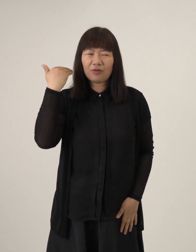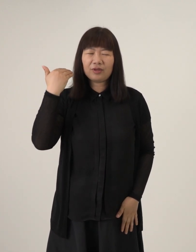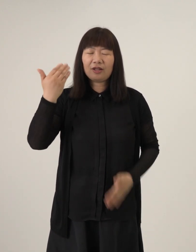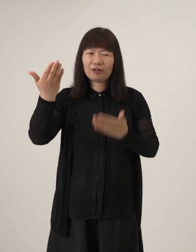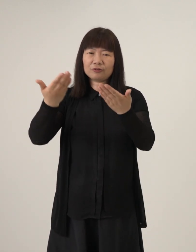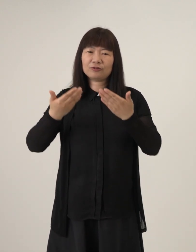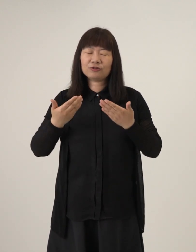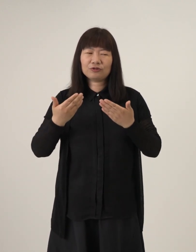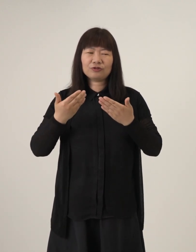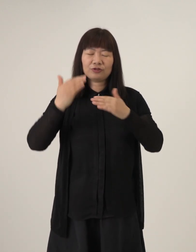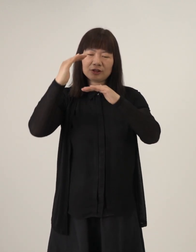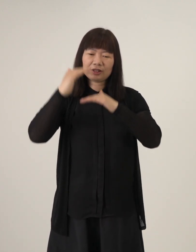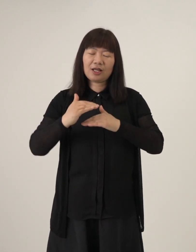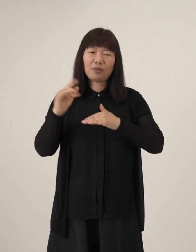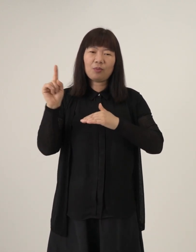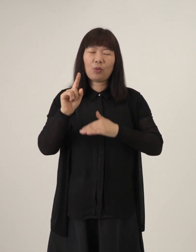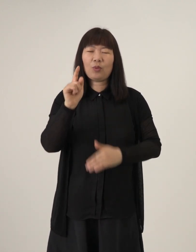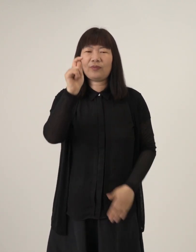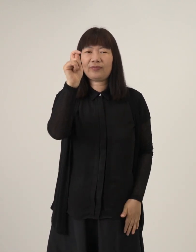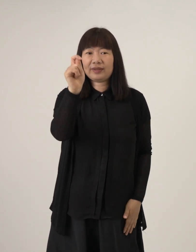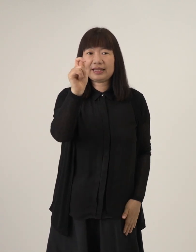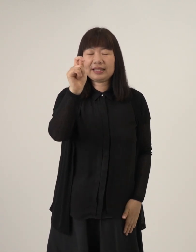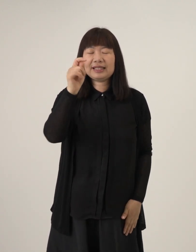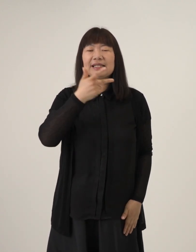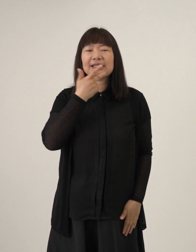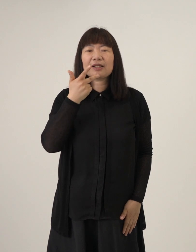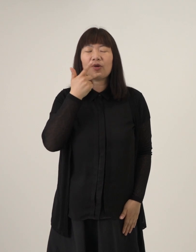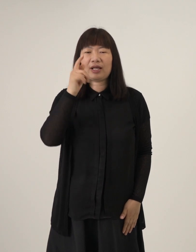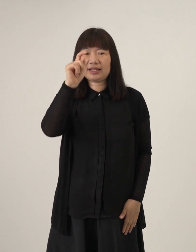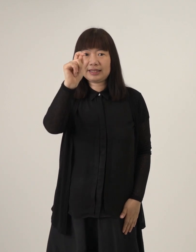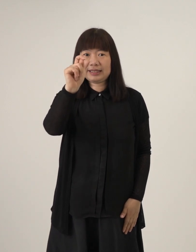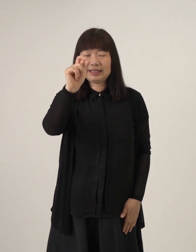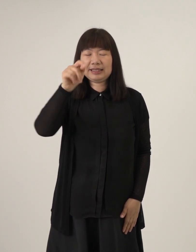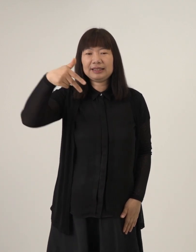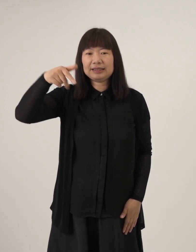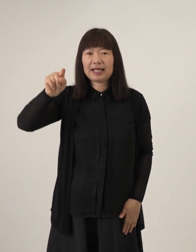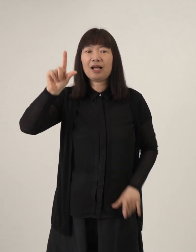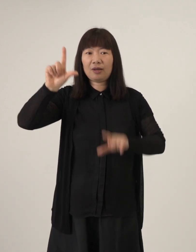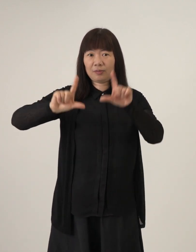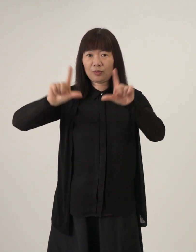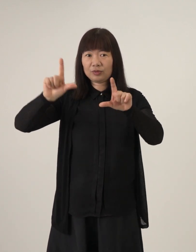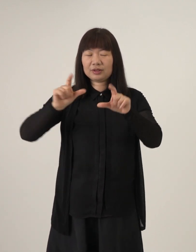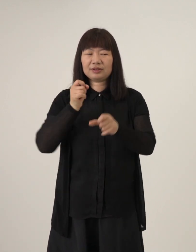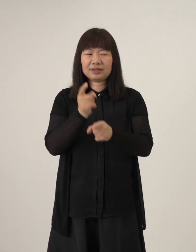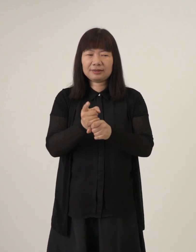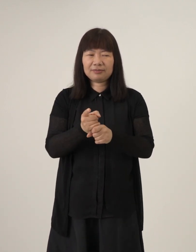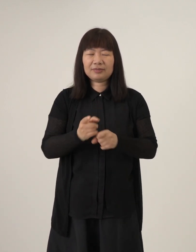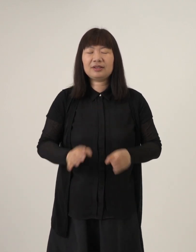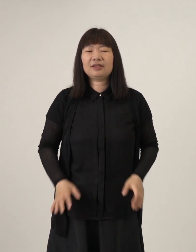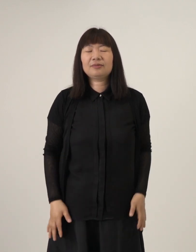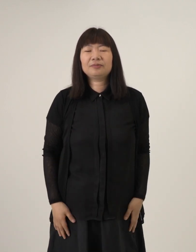내려오는 내용으로는 T자형 십자가라고 그래요. T자형. 그래서 이미